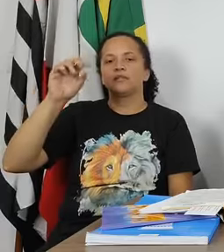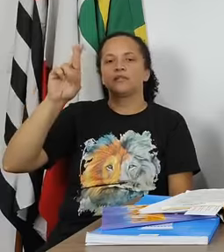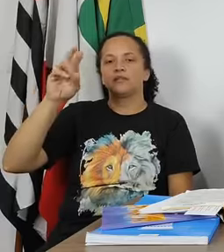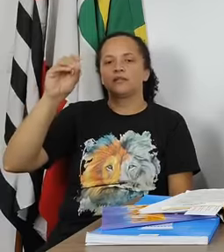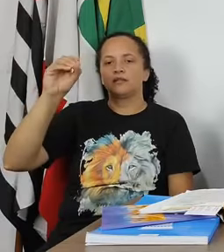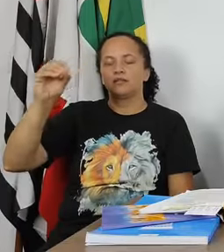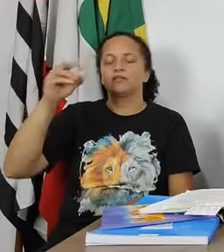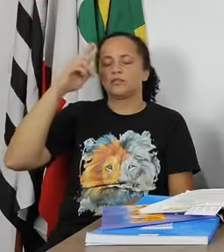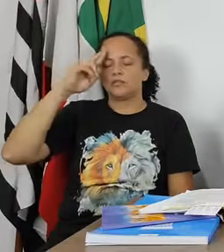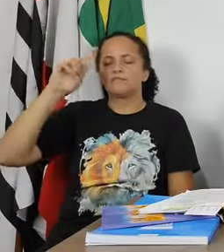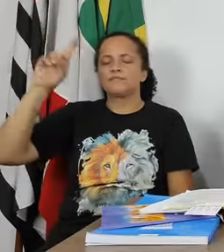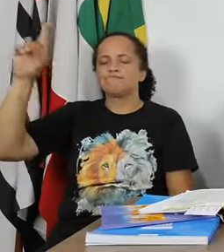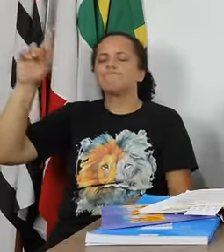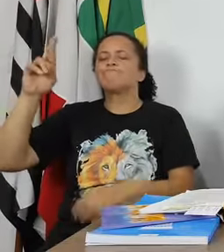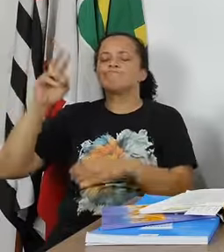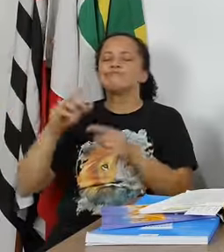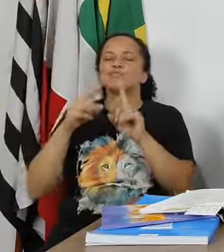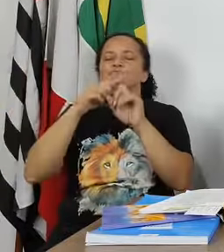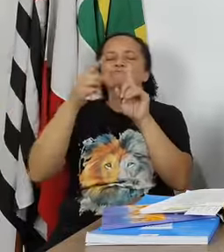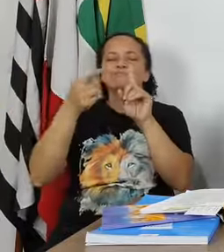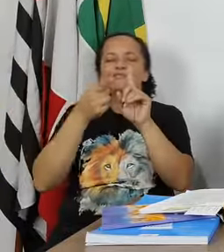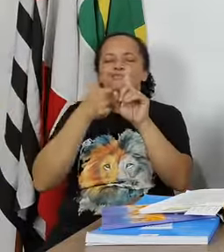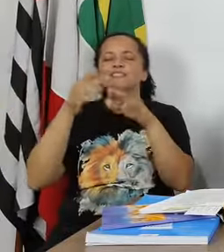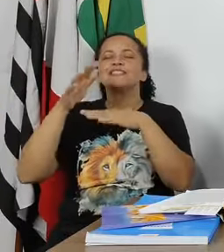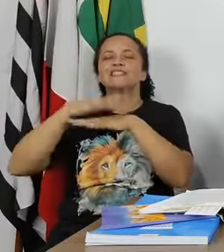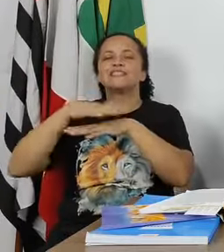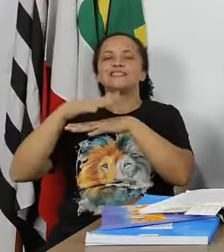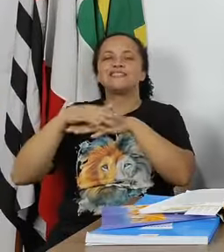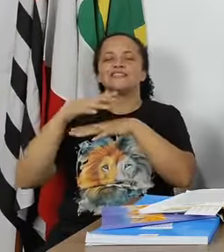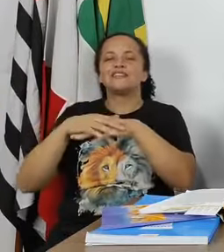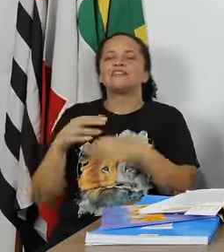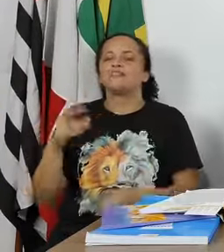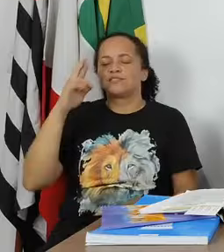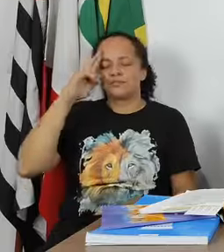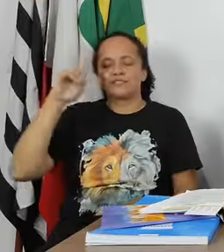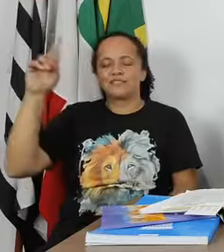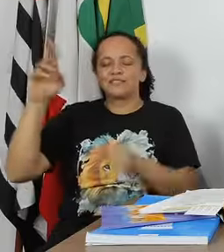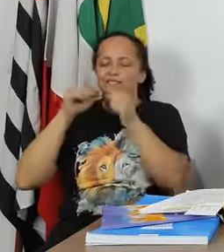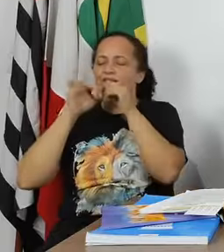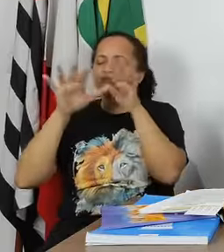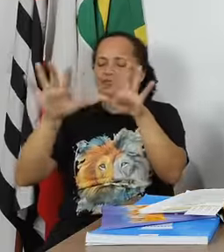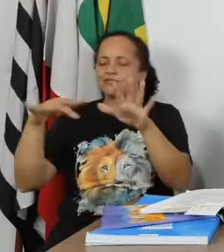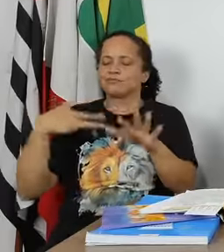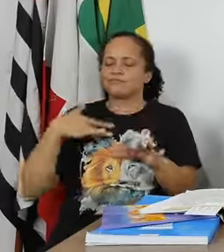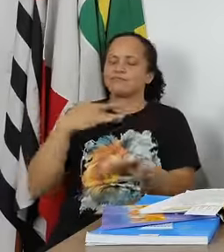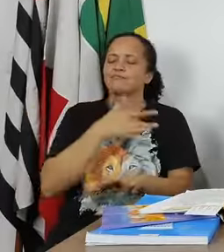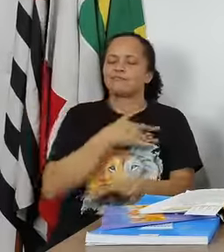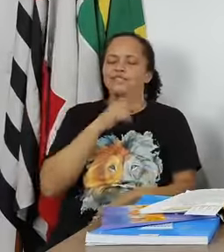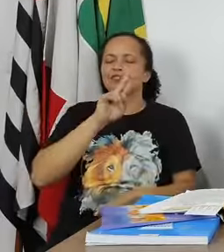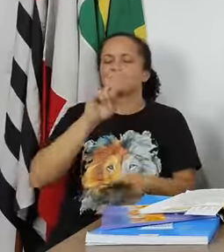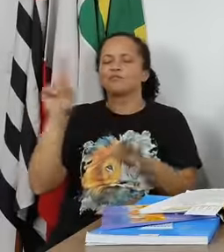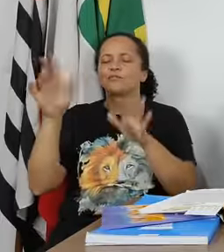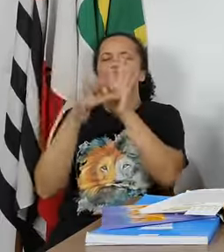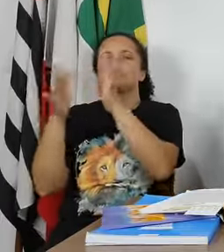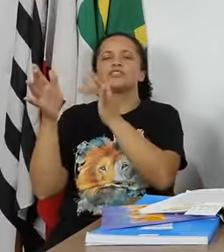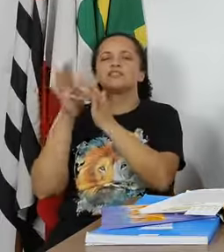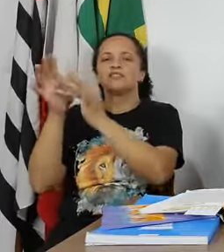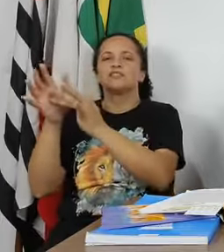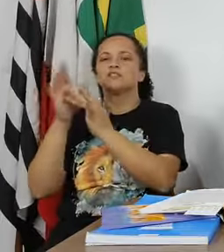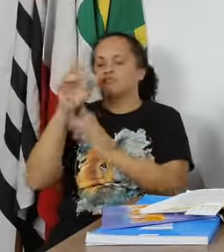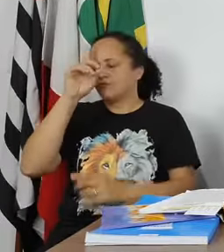gravidez para a Neide, esse bebê, o João Pedro, venha com saúde, Senhor, e que ele esteja saindo agora, em nome de Jesus, desse hospital,